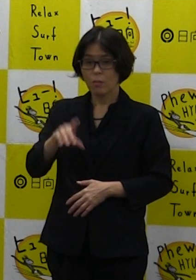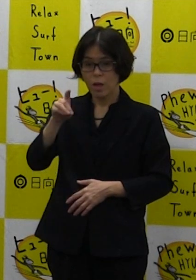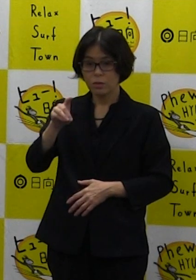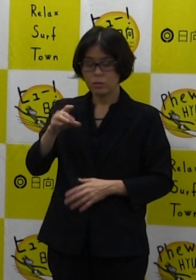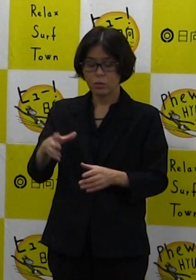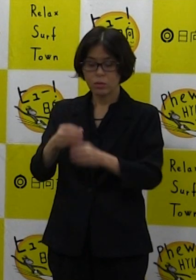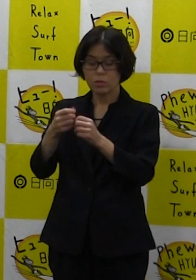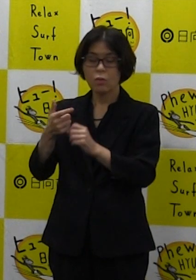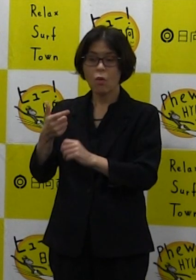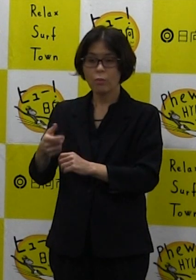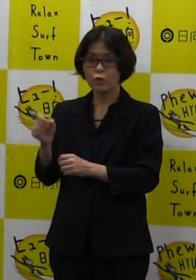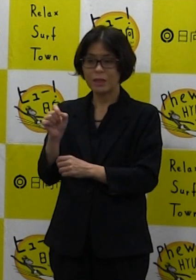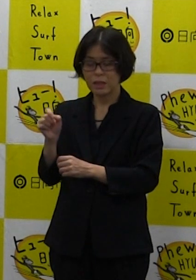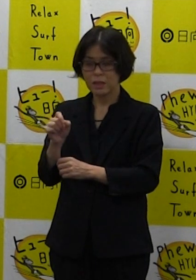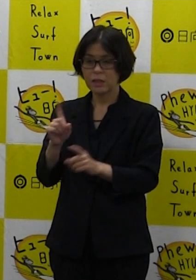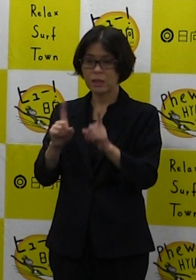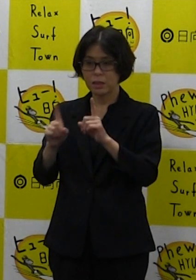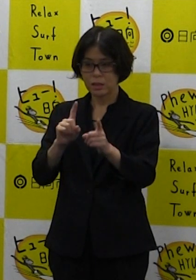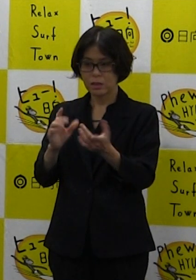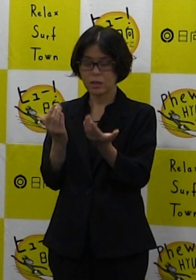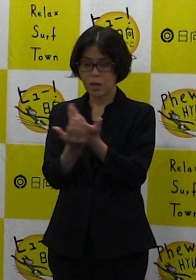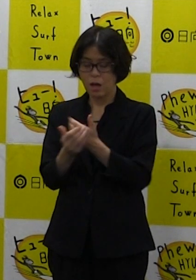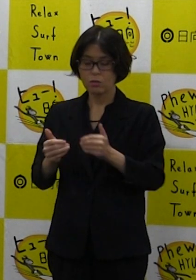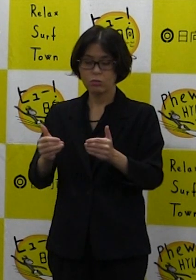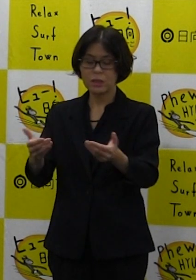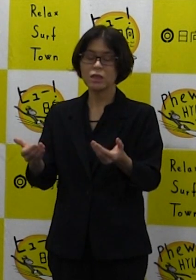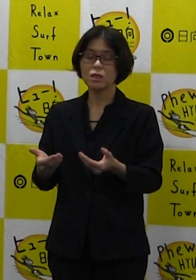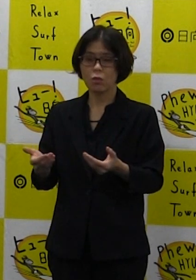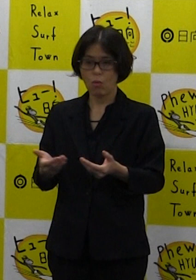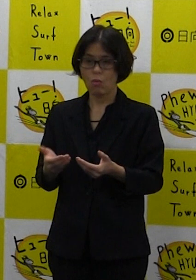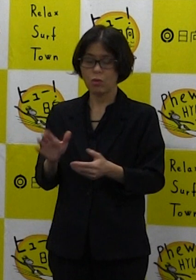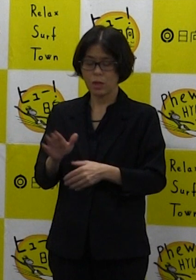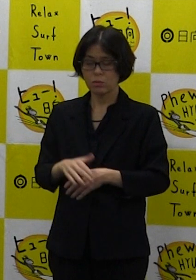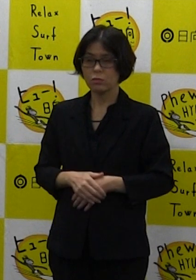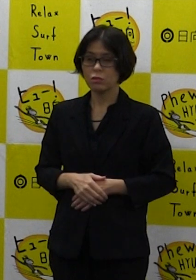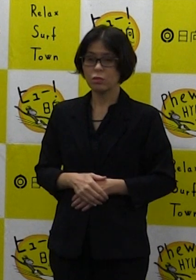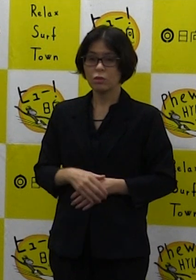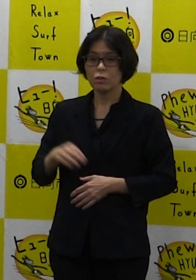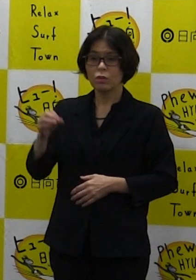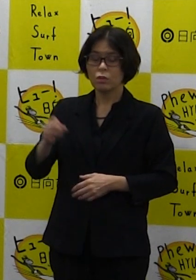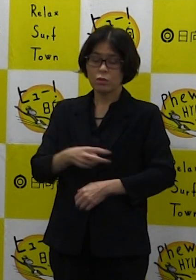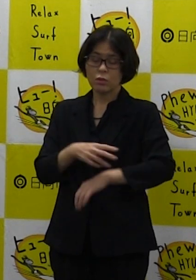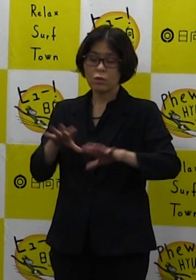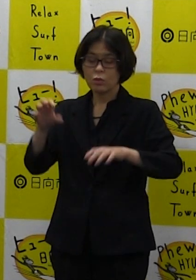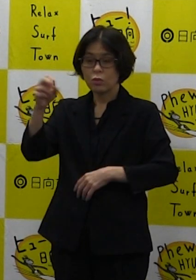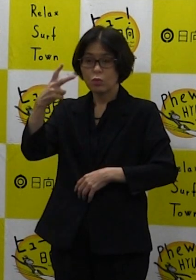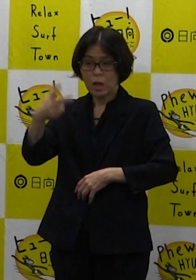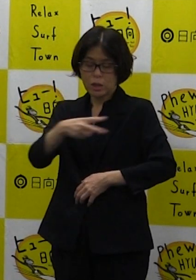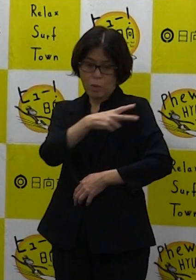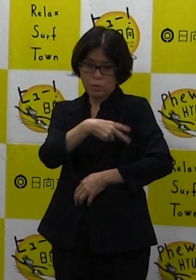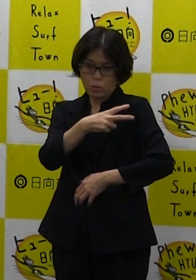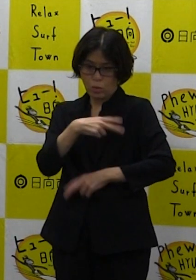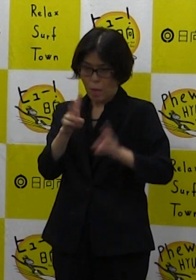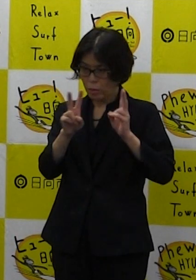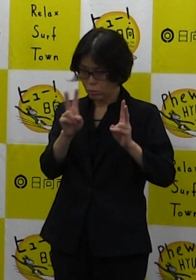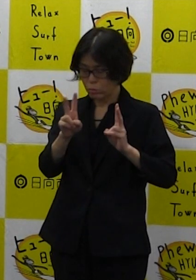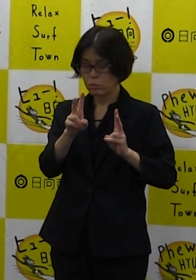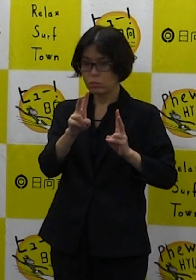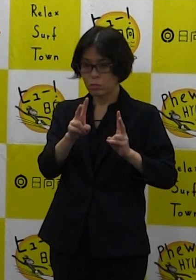総務費のDX推進事業です本市ではソフトバンク株式会社と